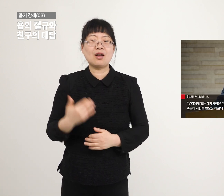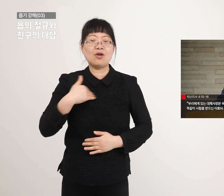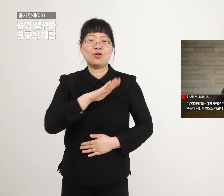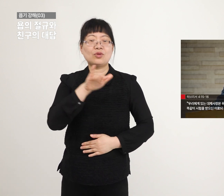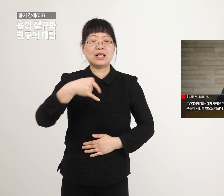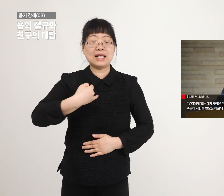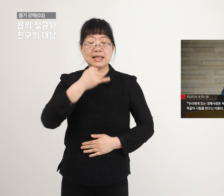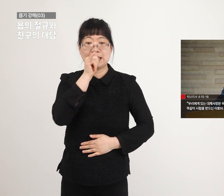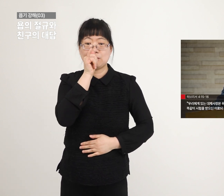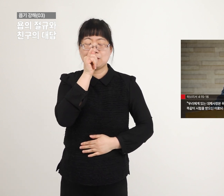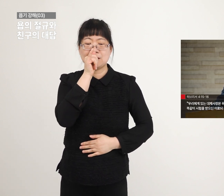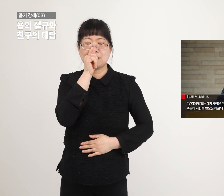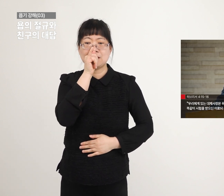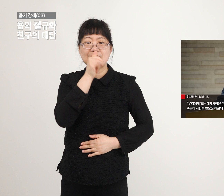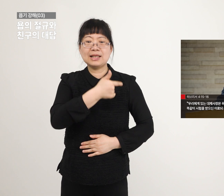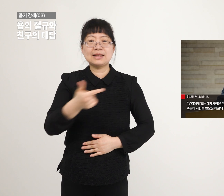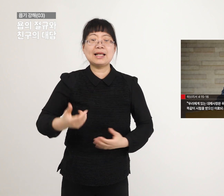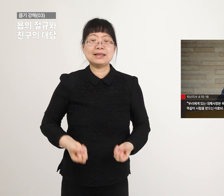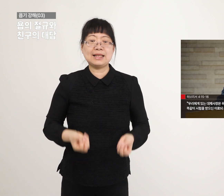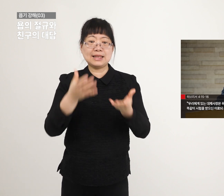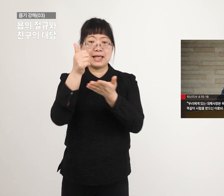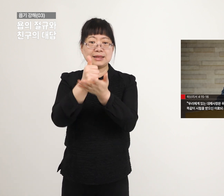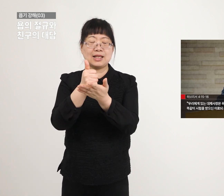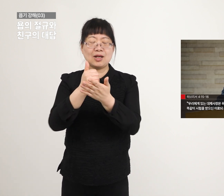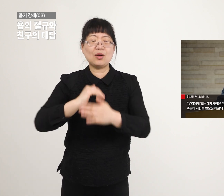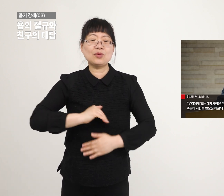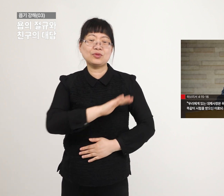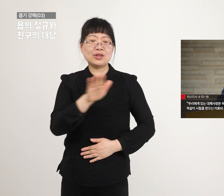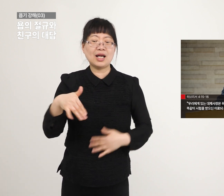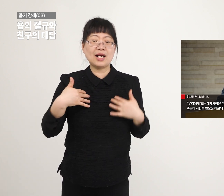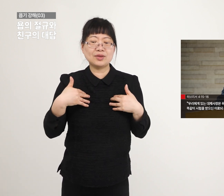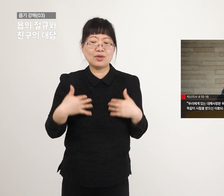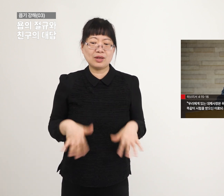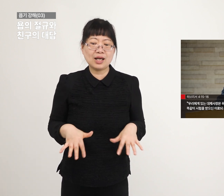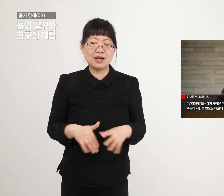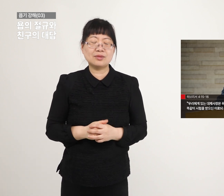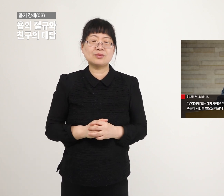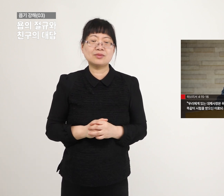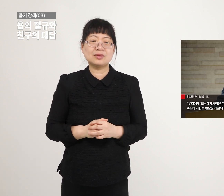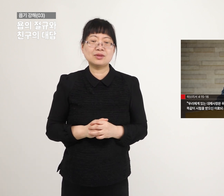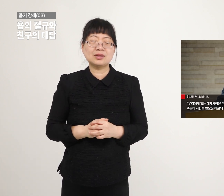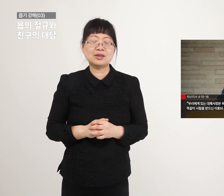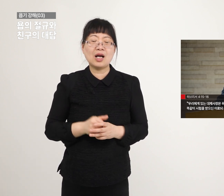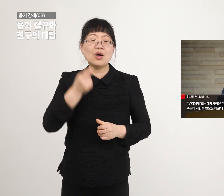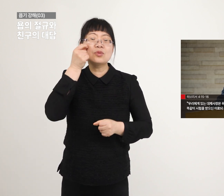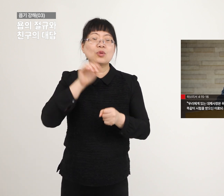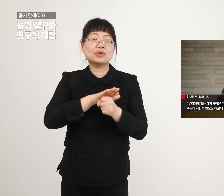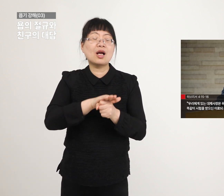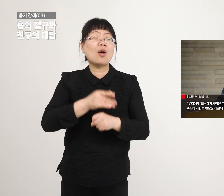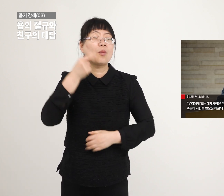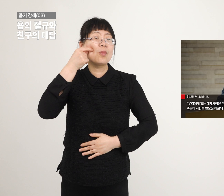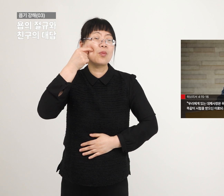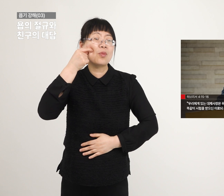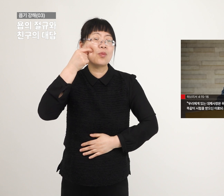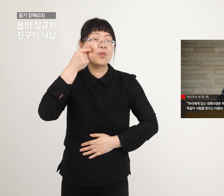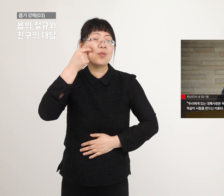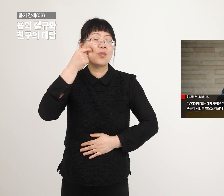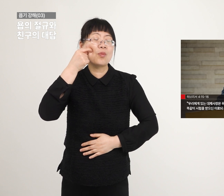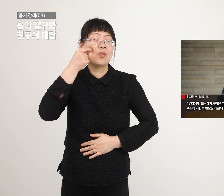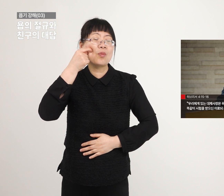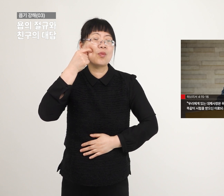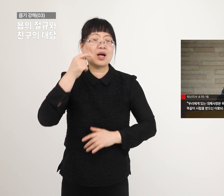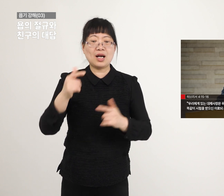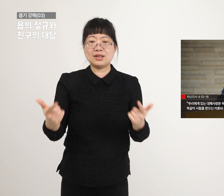우리에게 있는 대제사장은 우리의 연약함을 동정하지 못할 실리가 아니에요.